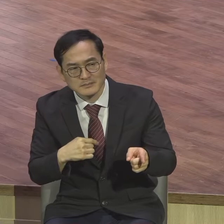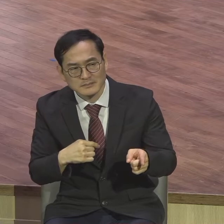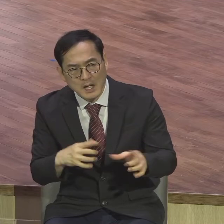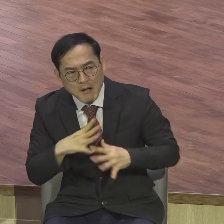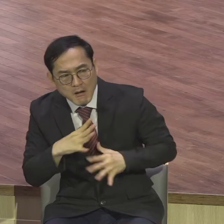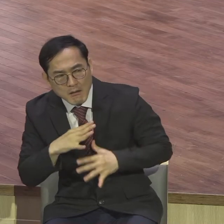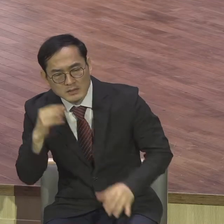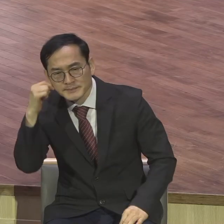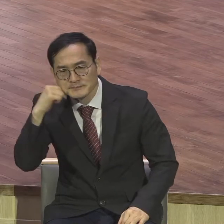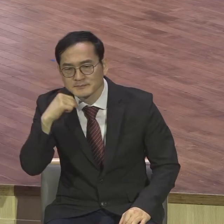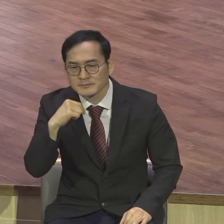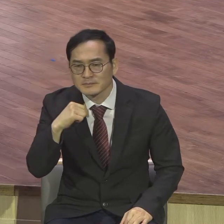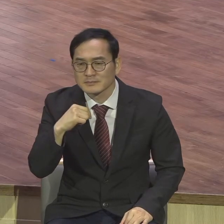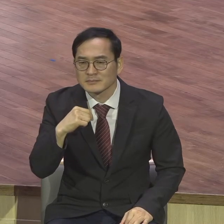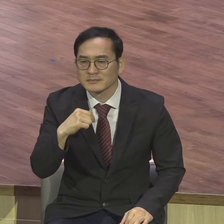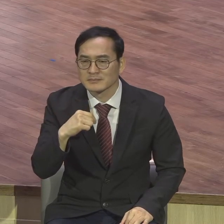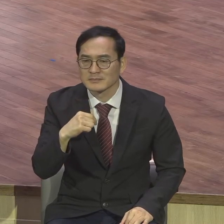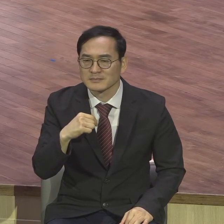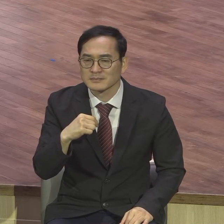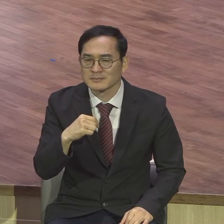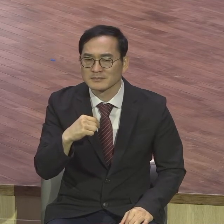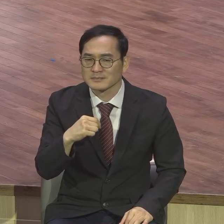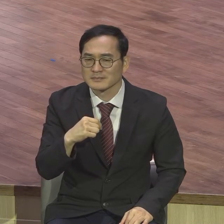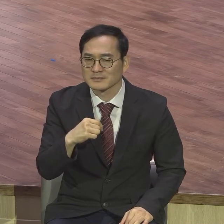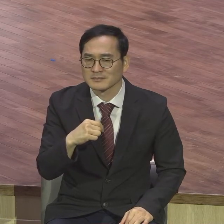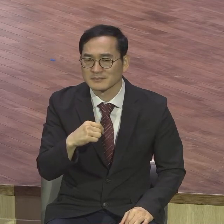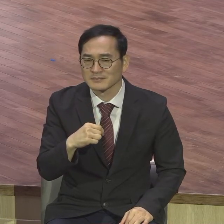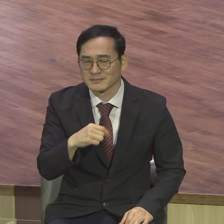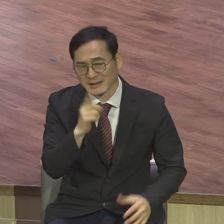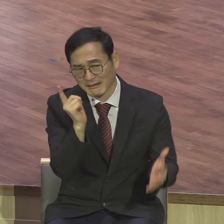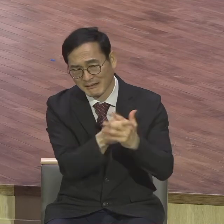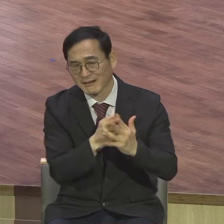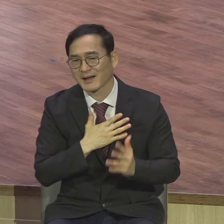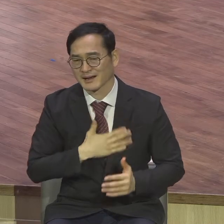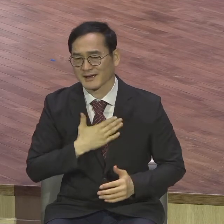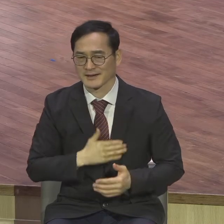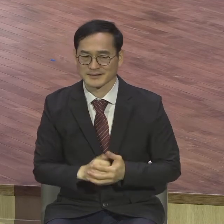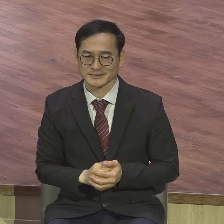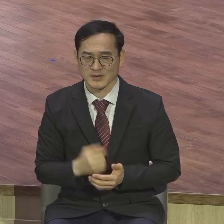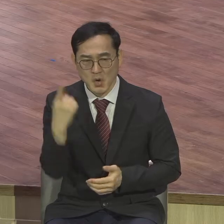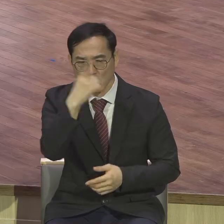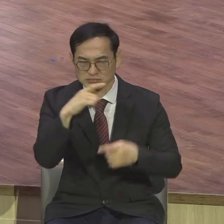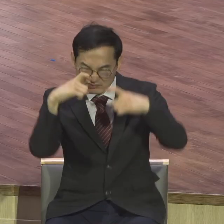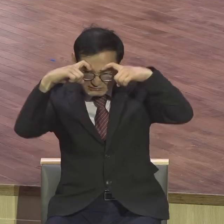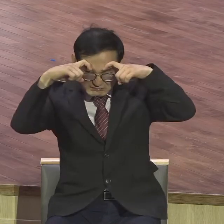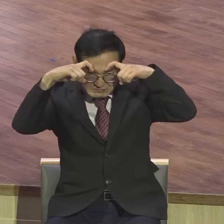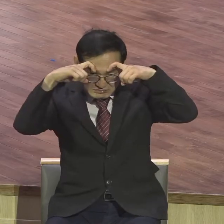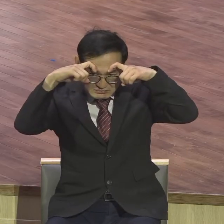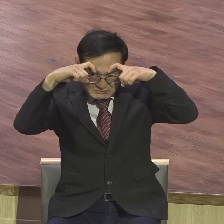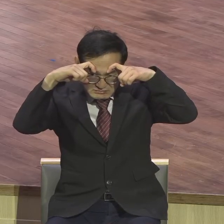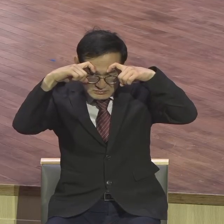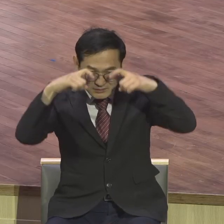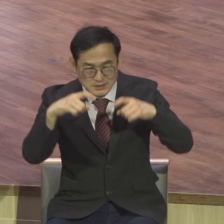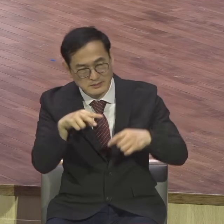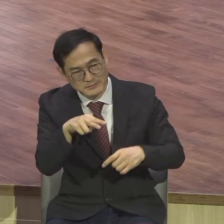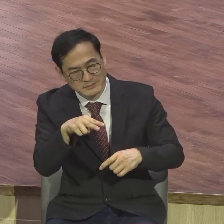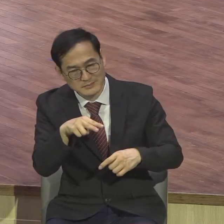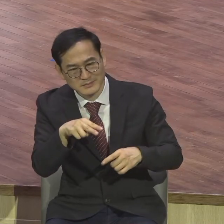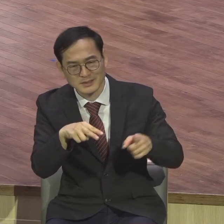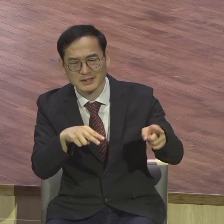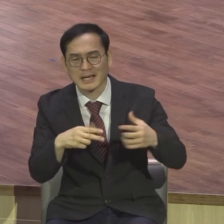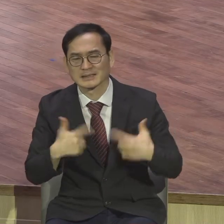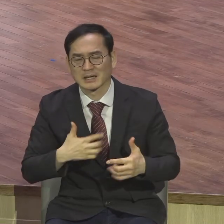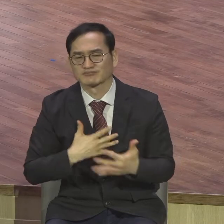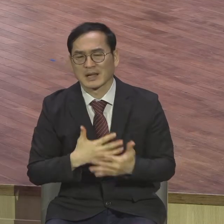무서워. 건드리기만 해도 무서워. 곤란합니다. 그 사람 은혜 못 받은 사람이에요. 상처가 치유되지 못한 상태란